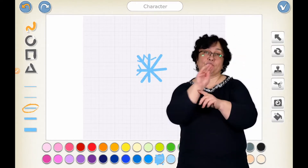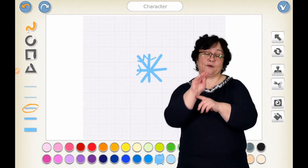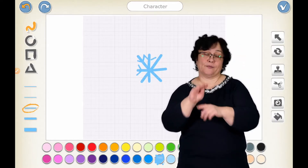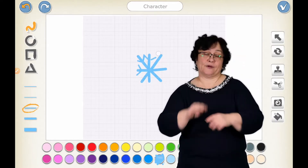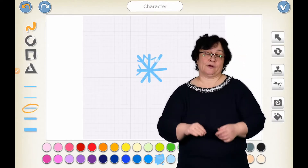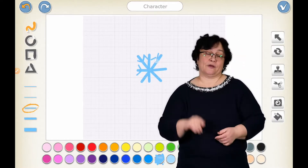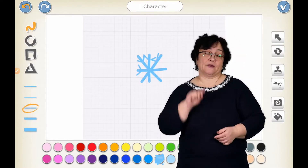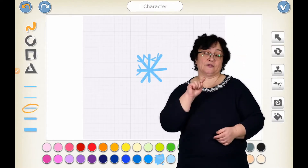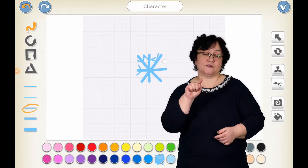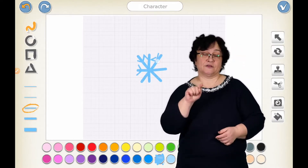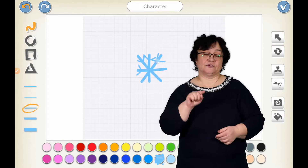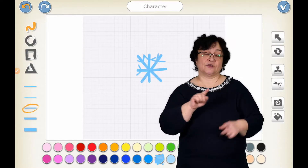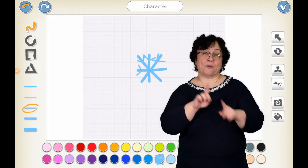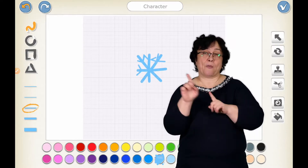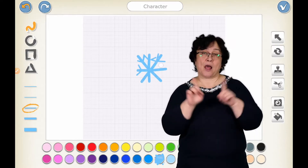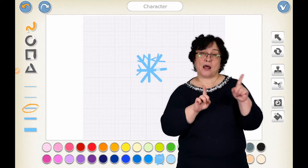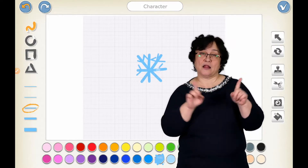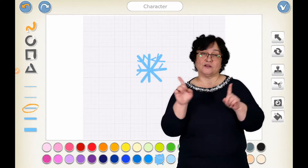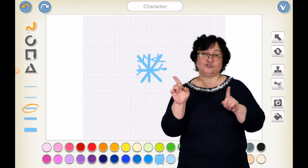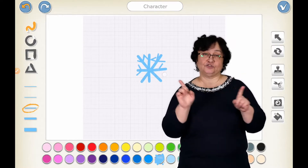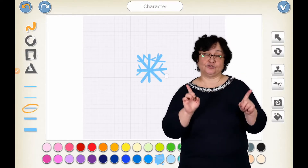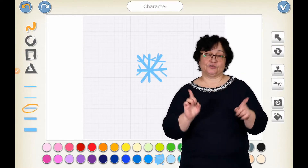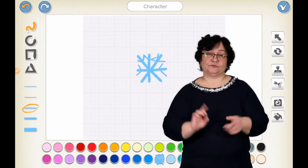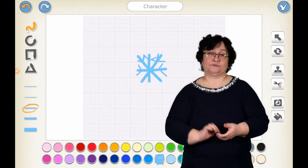додамо такі палички.